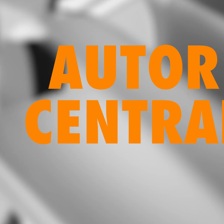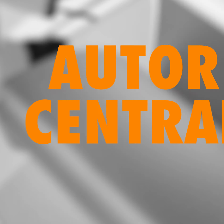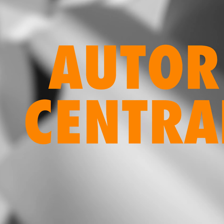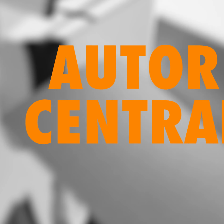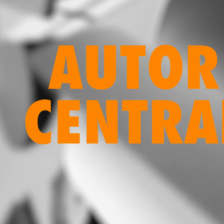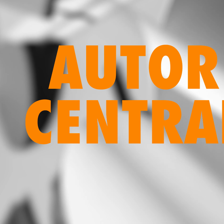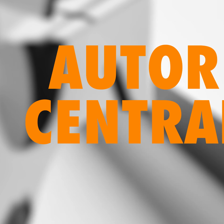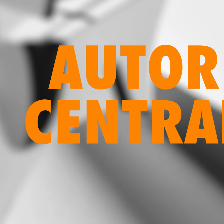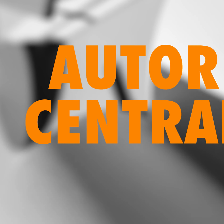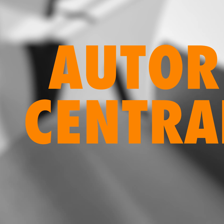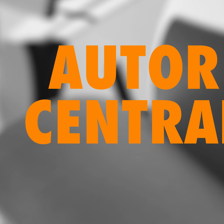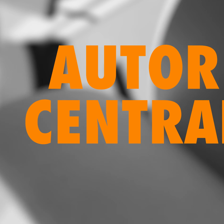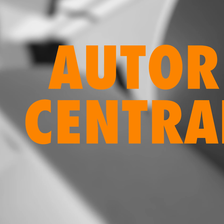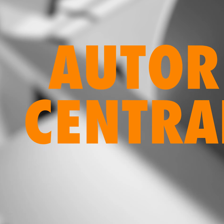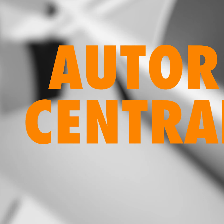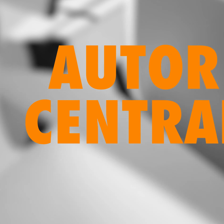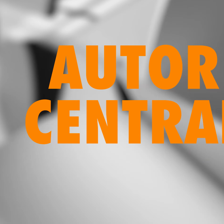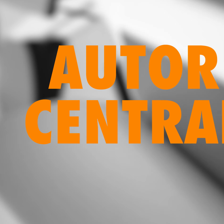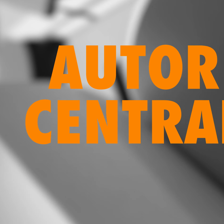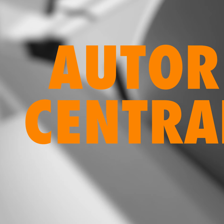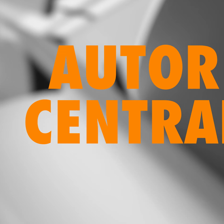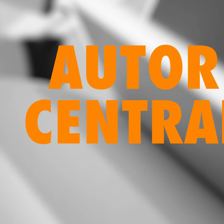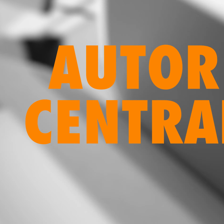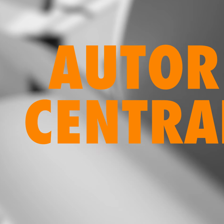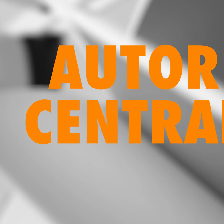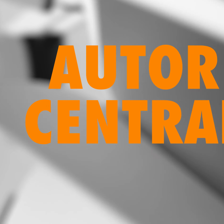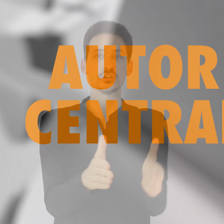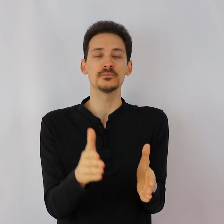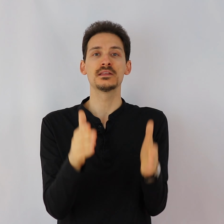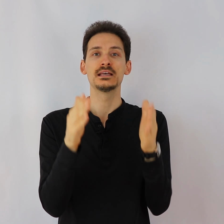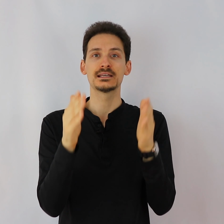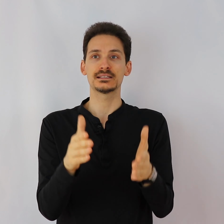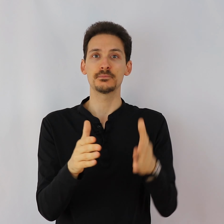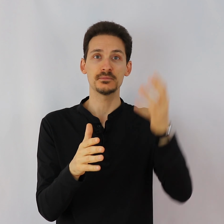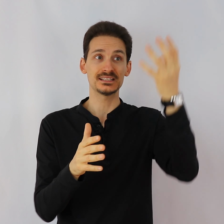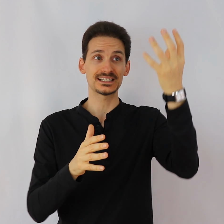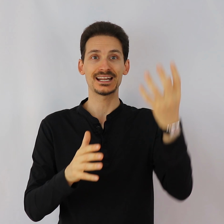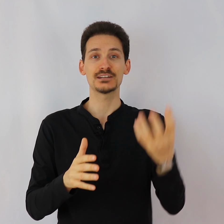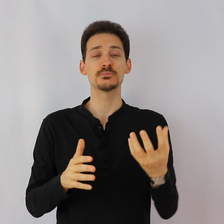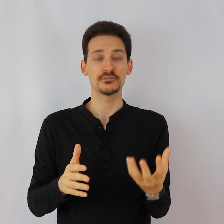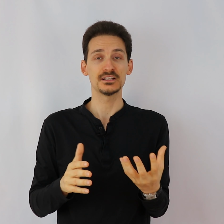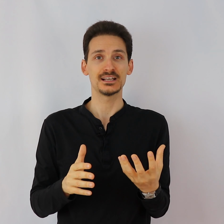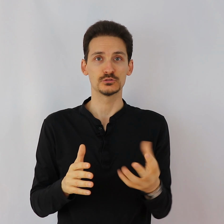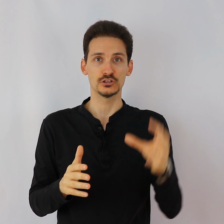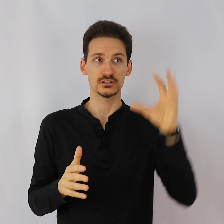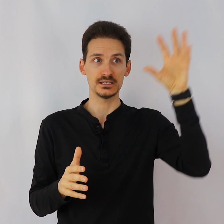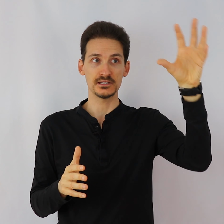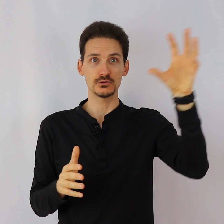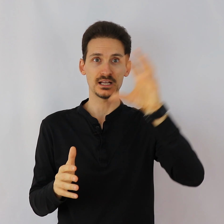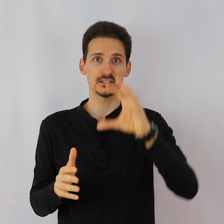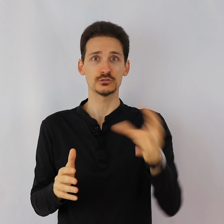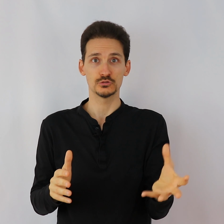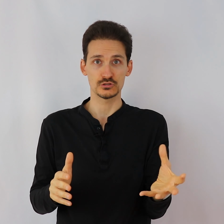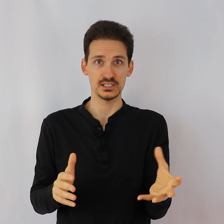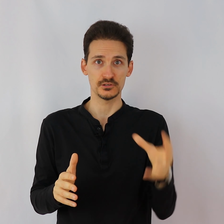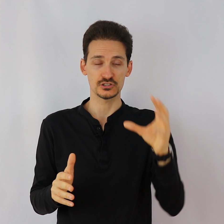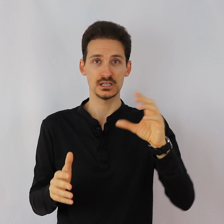central es una página dentro de amazon.com que te permite crear un perfil de autor y vincularlo con tus libros